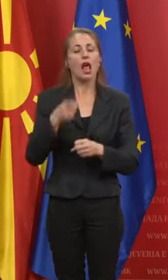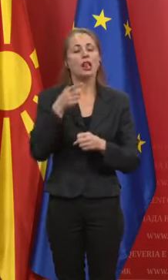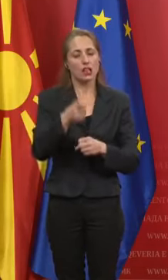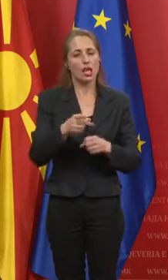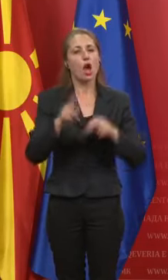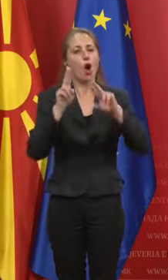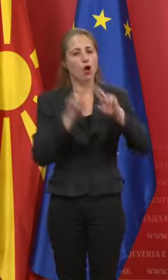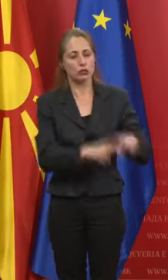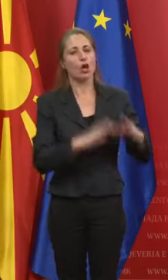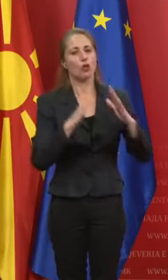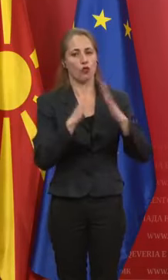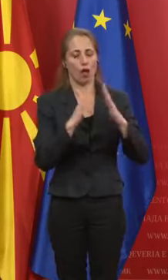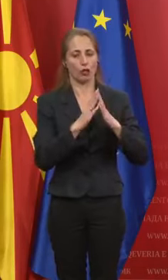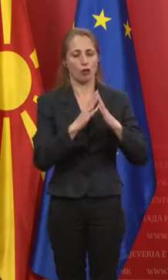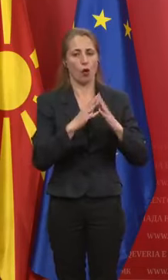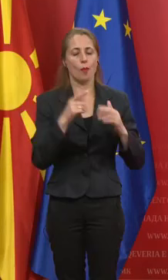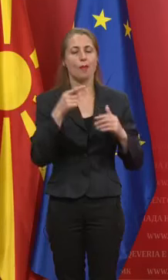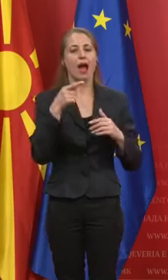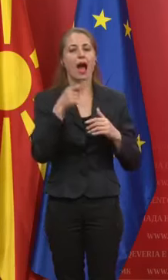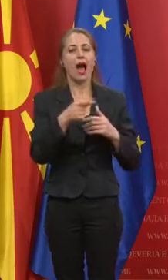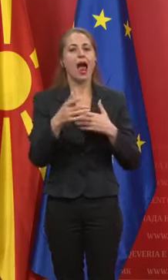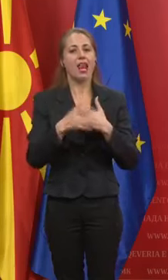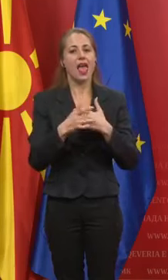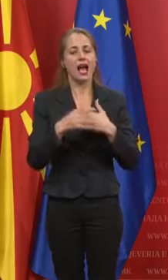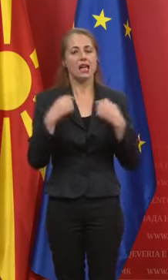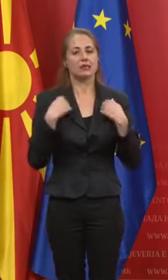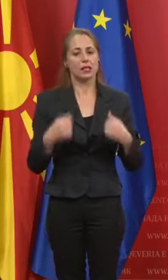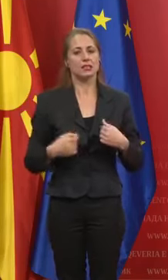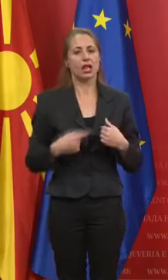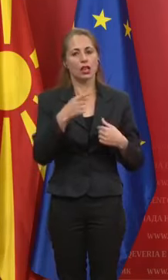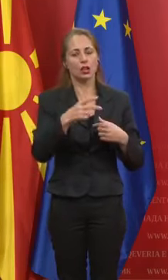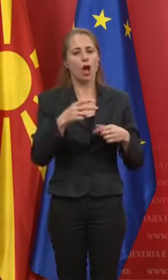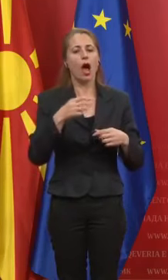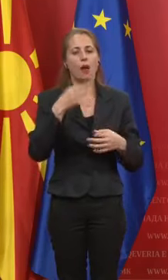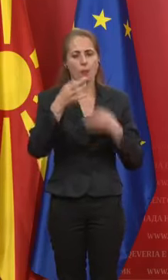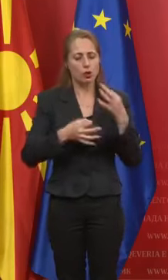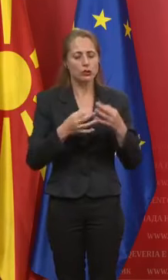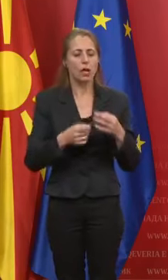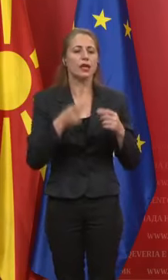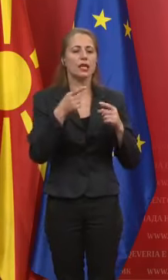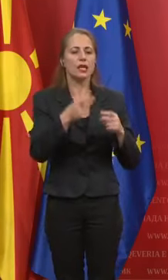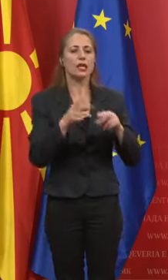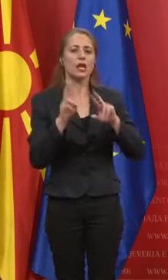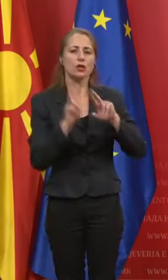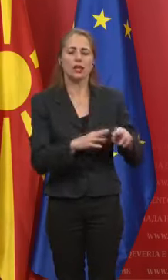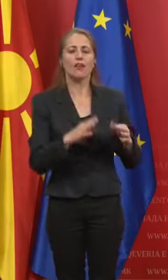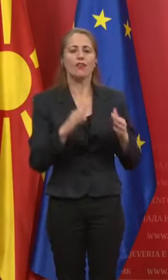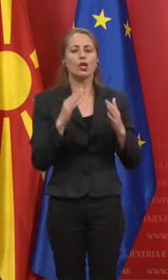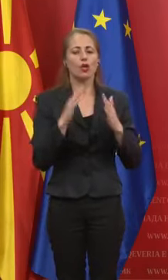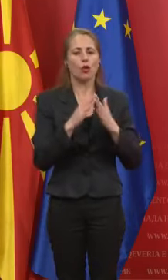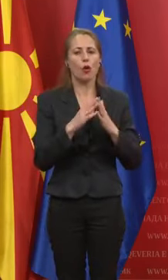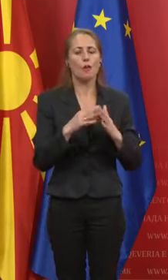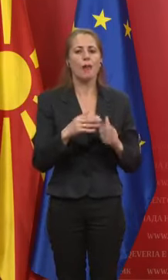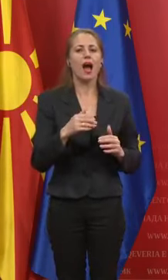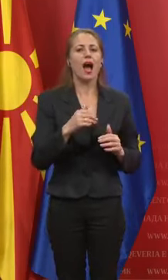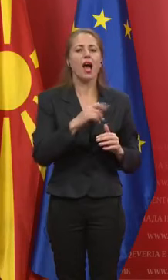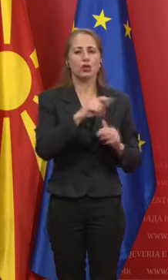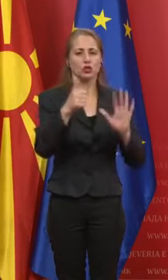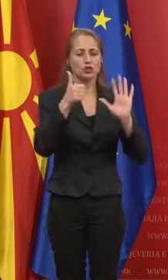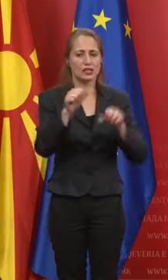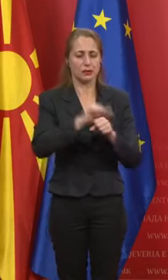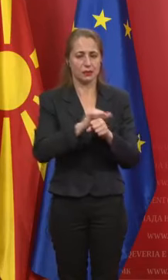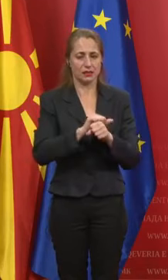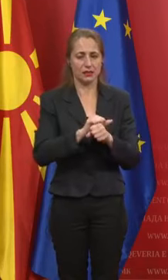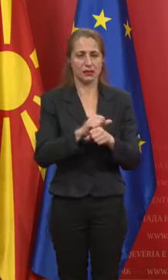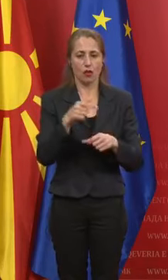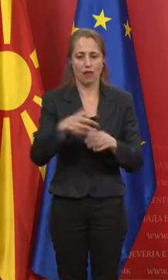тие хронични болни за кои што лекар специјалист ќе оцени дека треба да бидат дома и тоа во период од 6 месеци. Сите овие есенски и